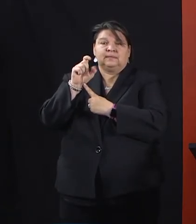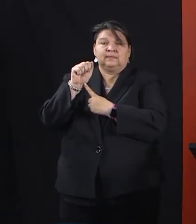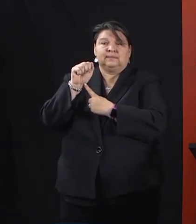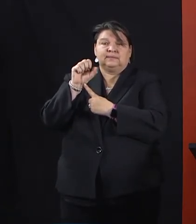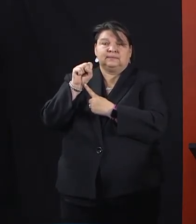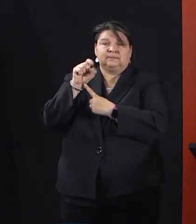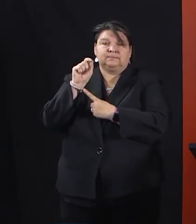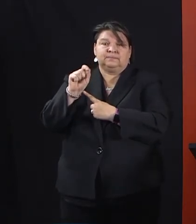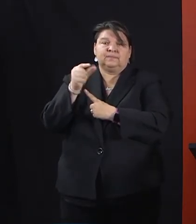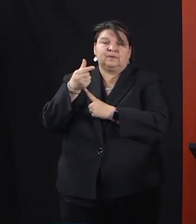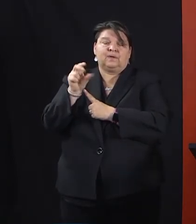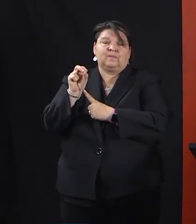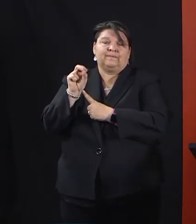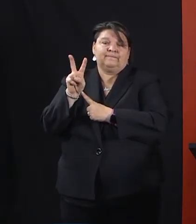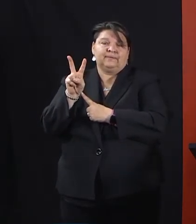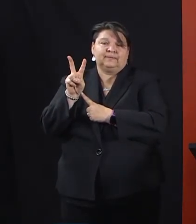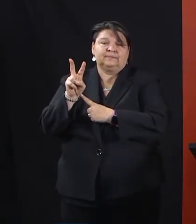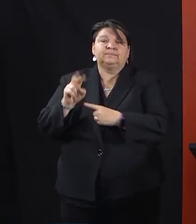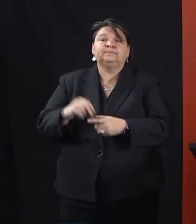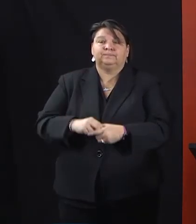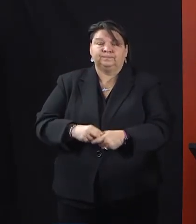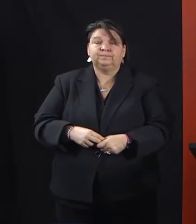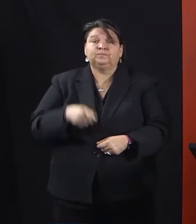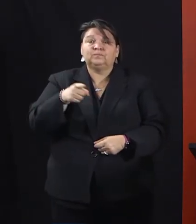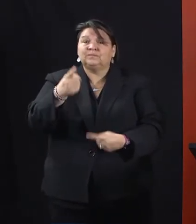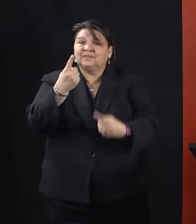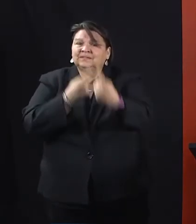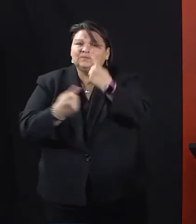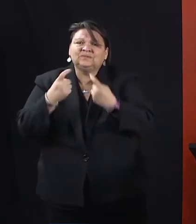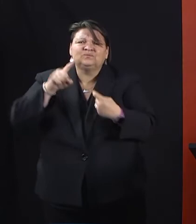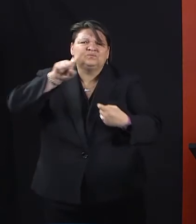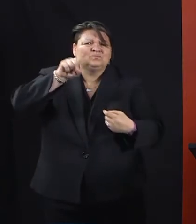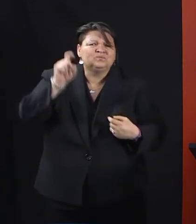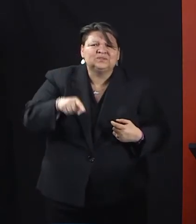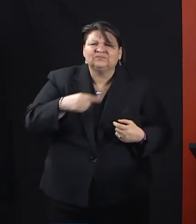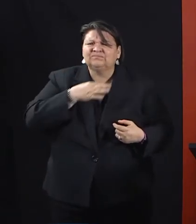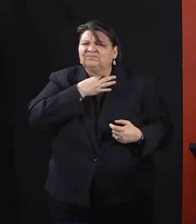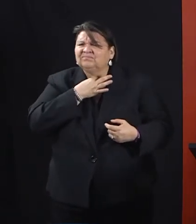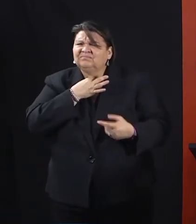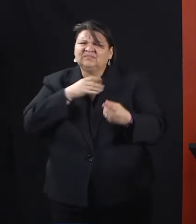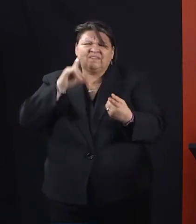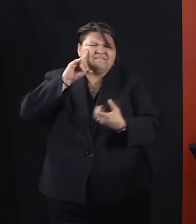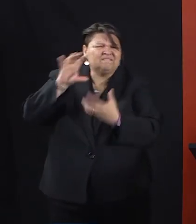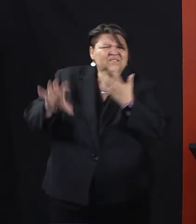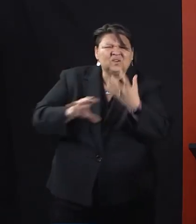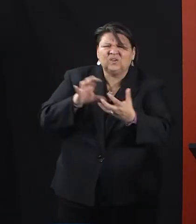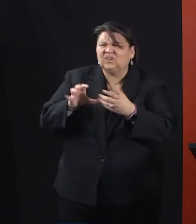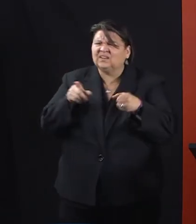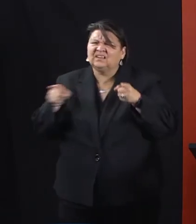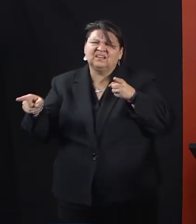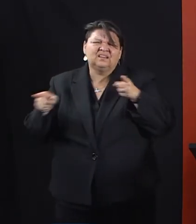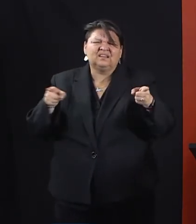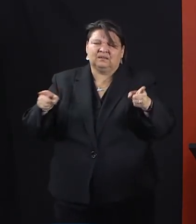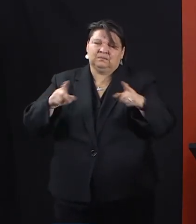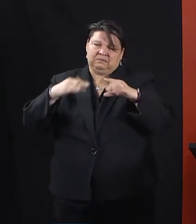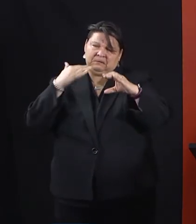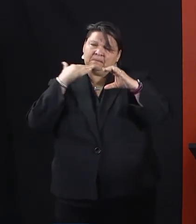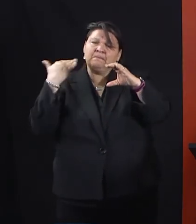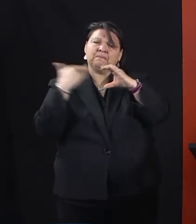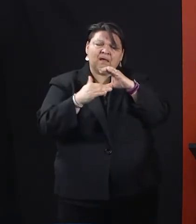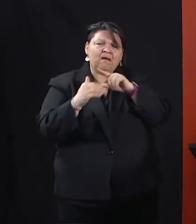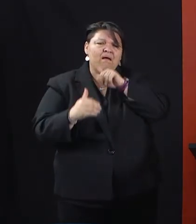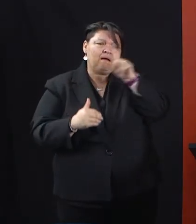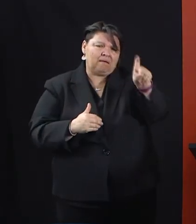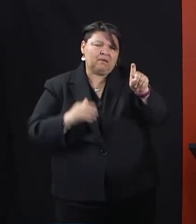reduce confusion. Y también existe un correo electrónico, el cual también publicaremos en el video para que usted tenga toda esa